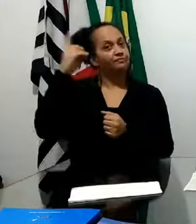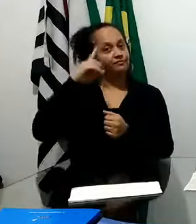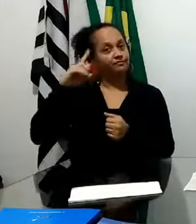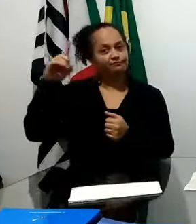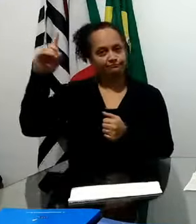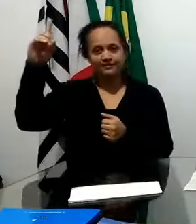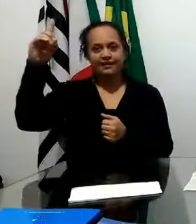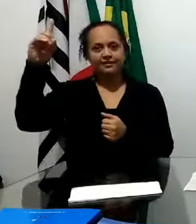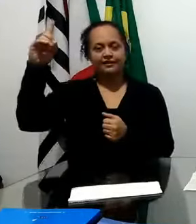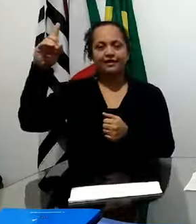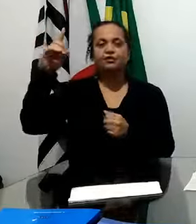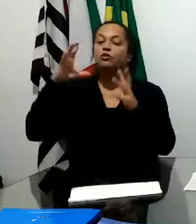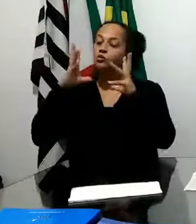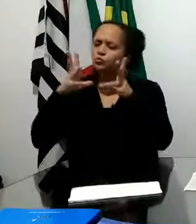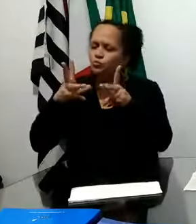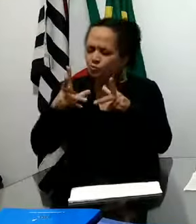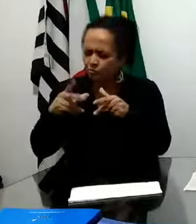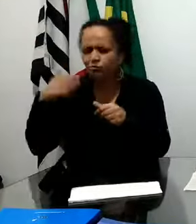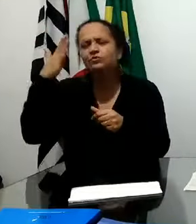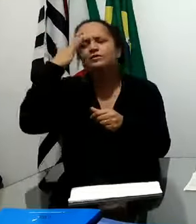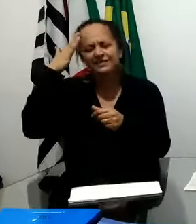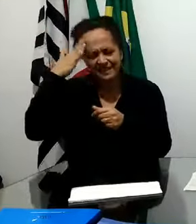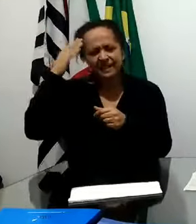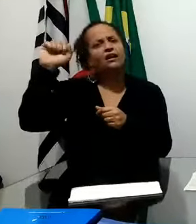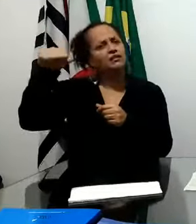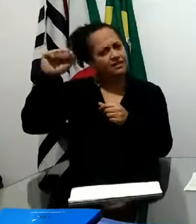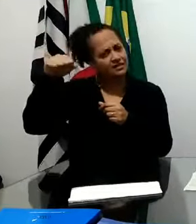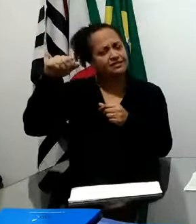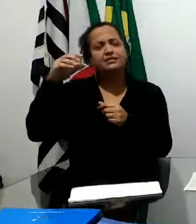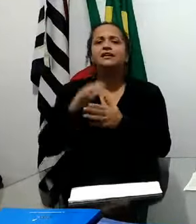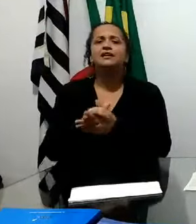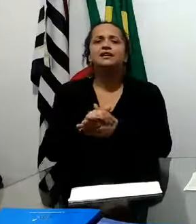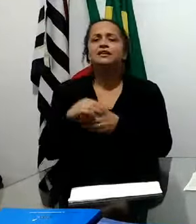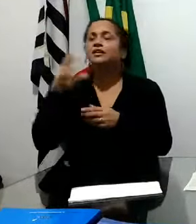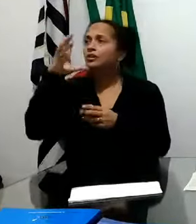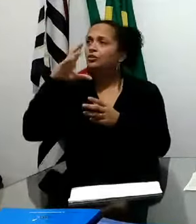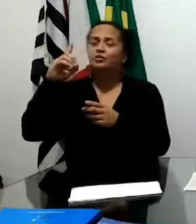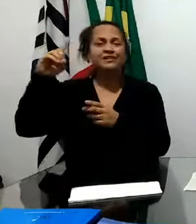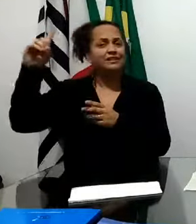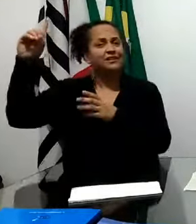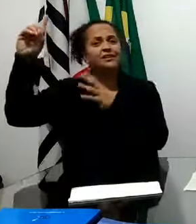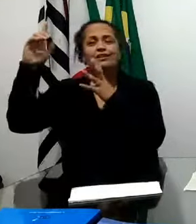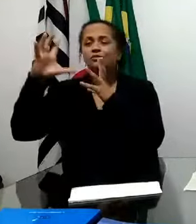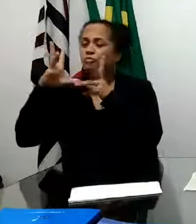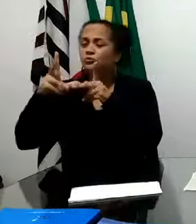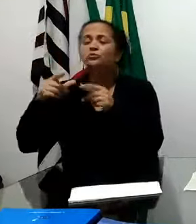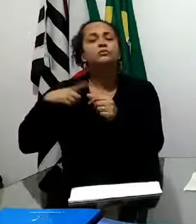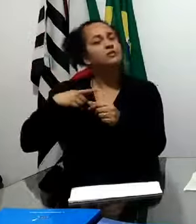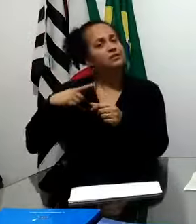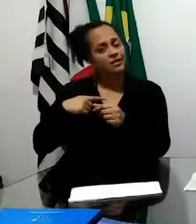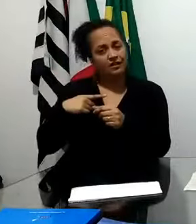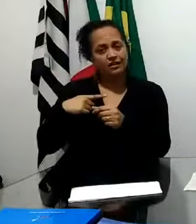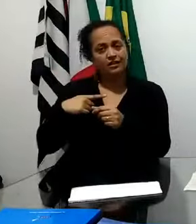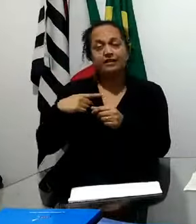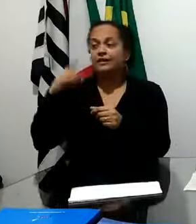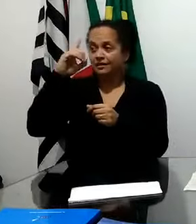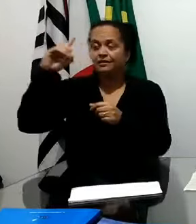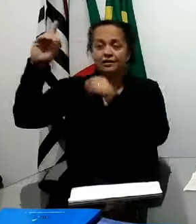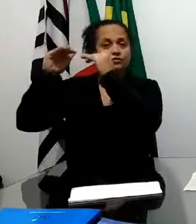Ele é onisciente, Ele sabe de todas as coisas, Ele tem um controle nas suas mãos, Ele é soberano. E